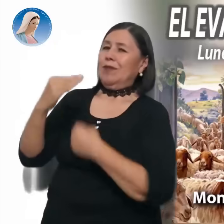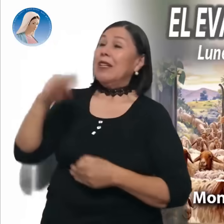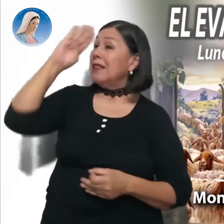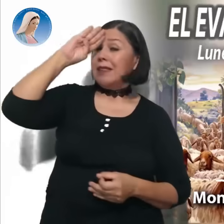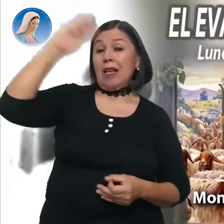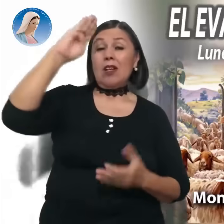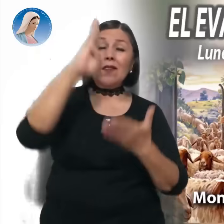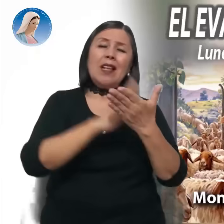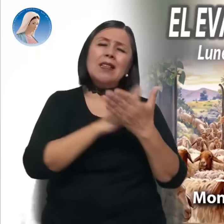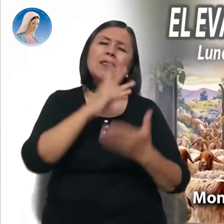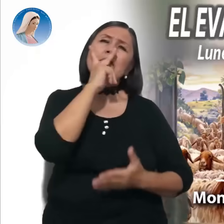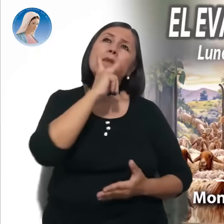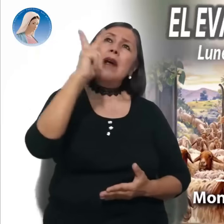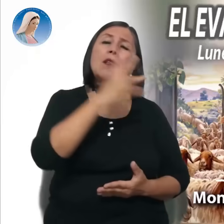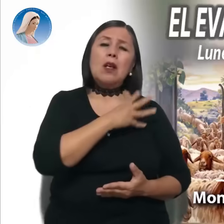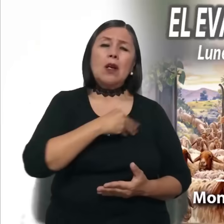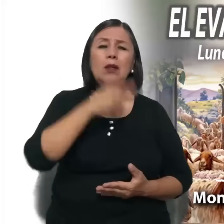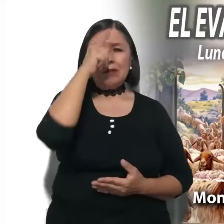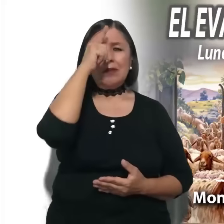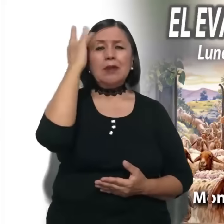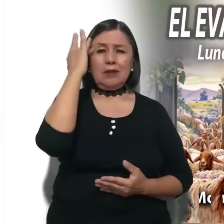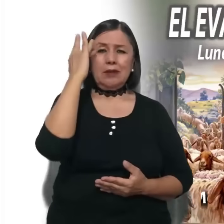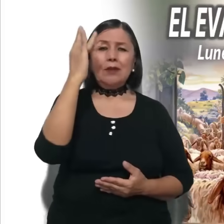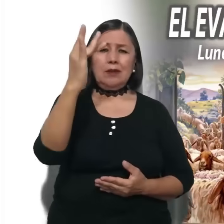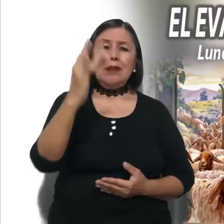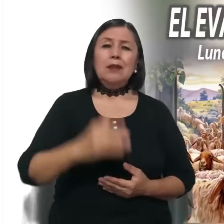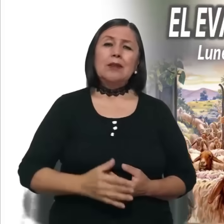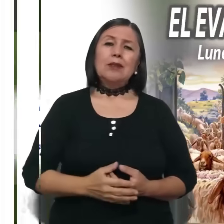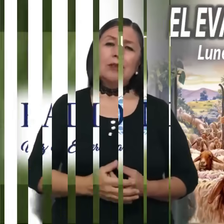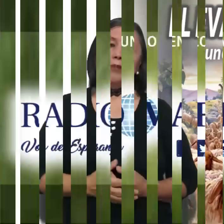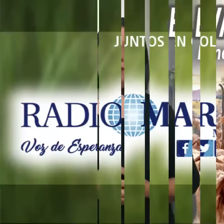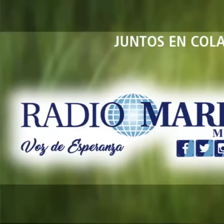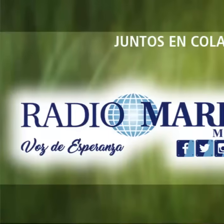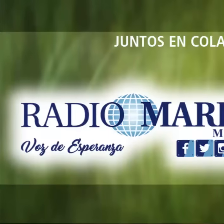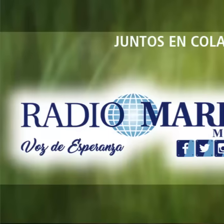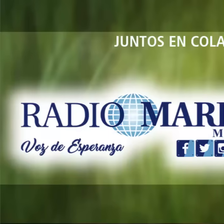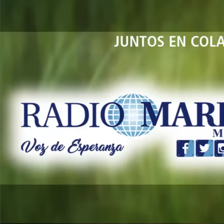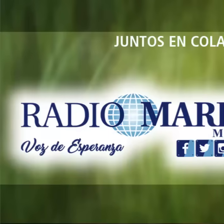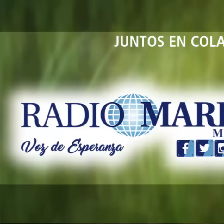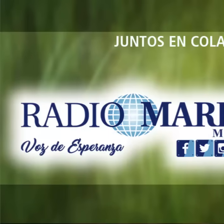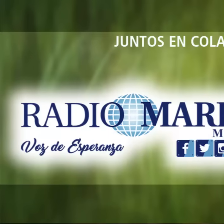El Señor te bendiga en nombre del Padre, y del Hijo, y del Espíritu Santo.